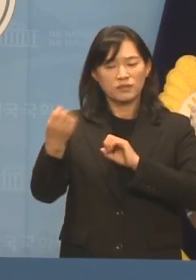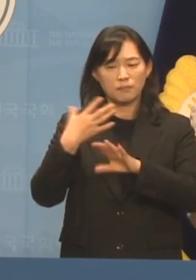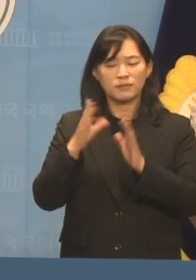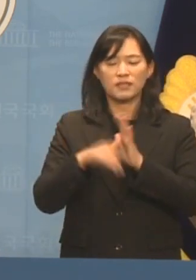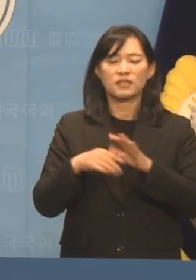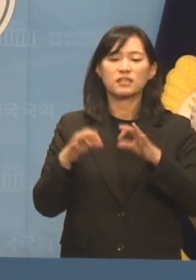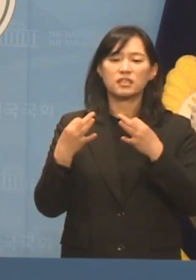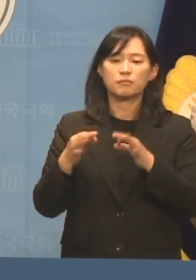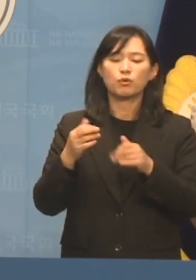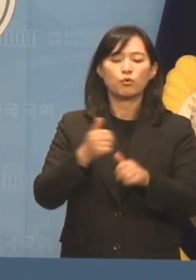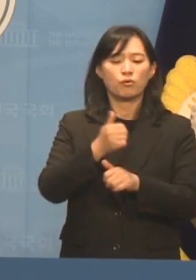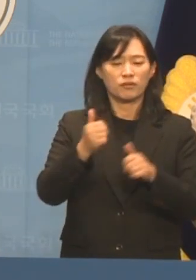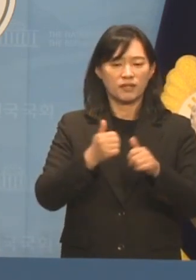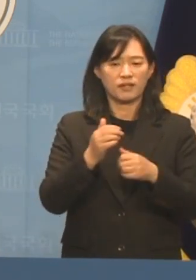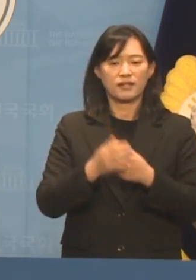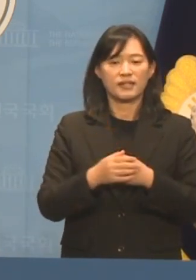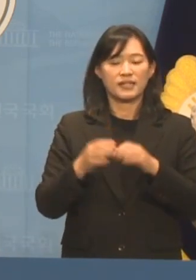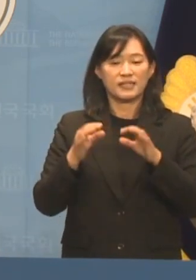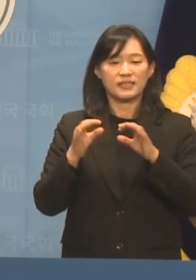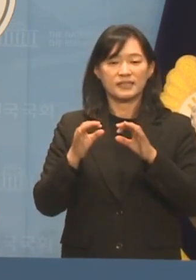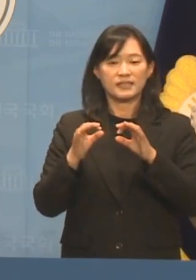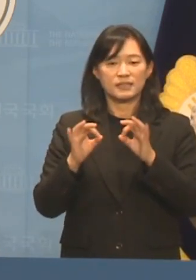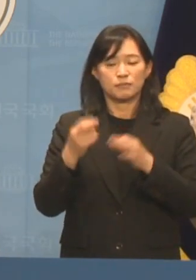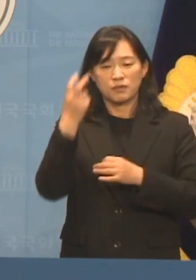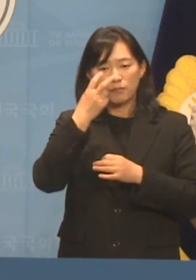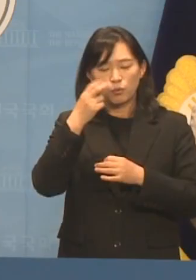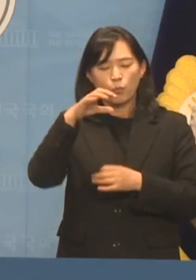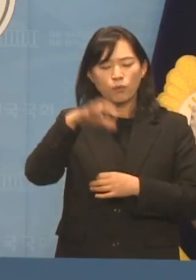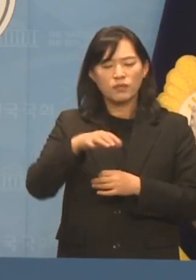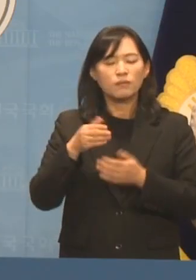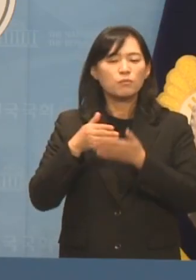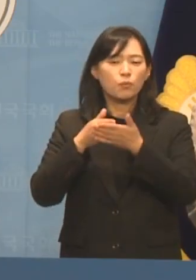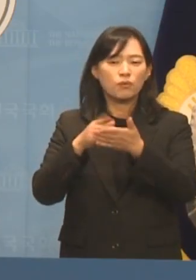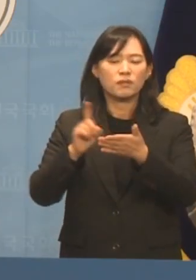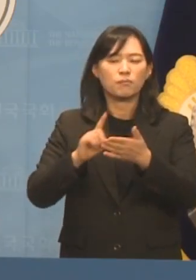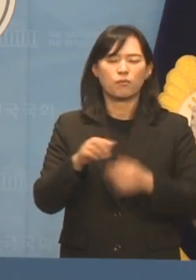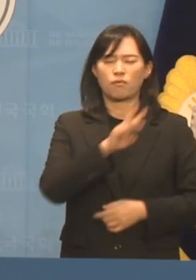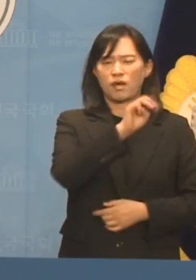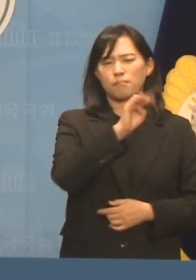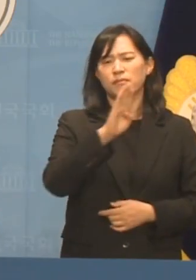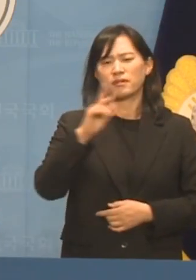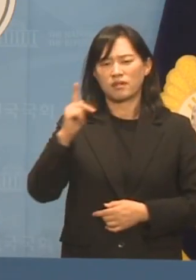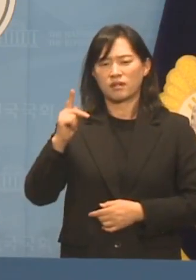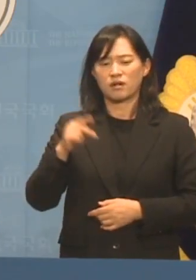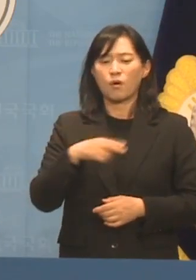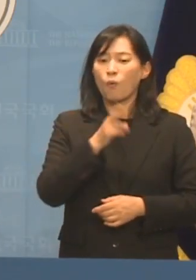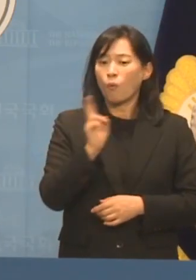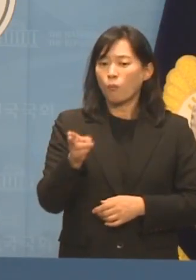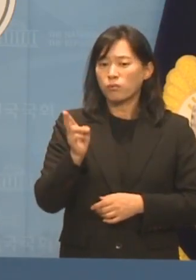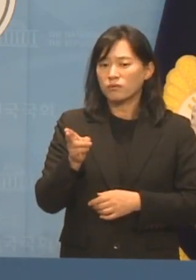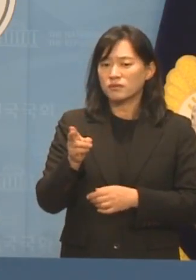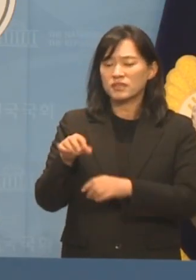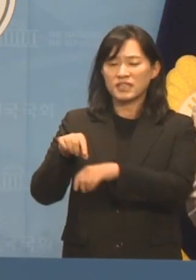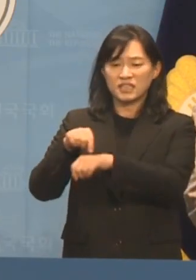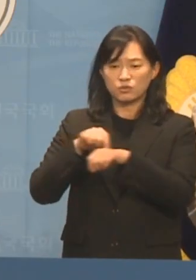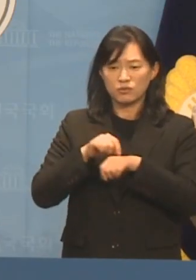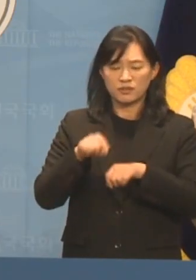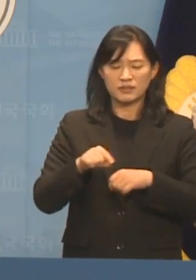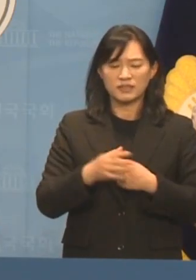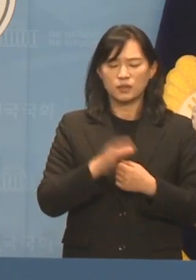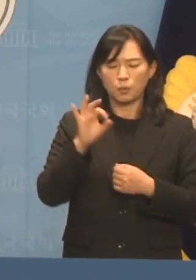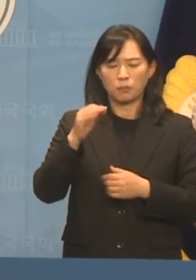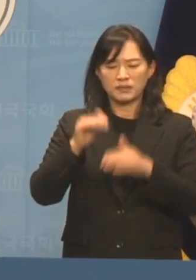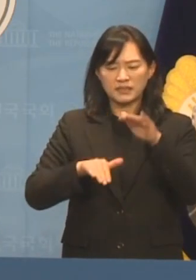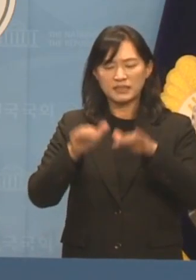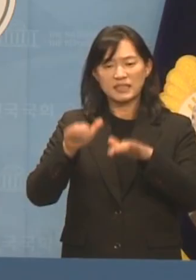금융위원회하고 금감원에 요구를 했듯이 일단은 MBK가 이 홈플러스를 인수하는 소위 차입 매수